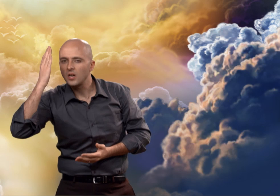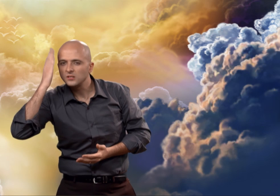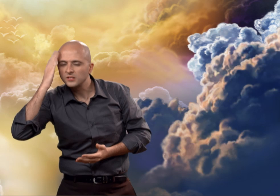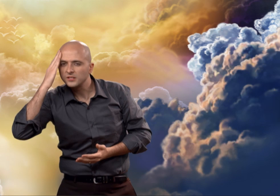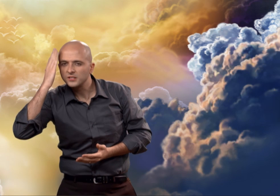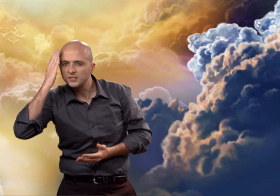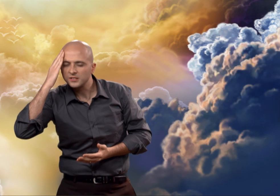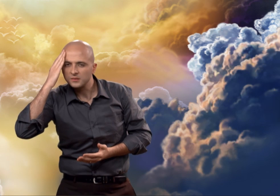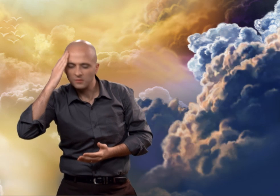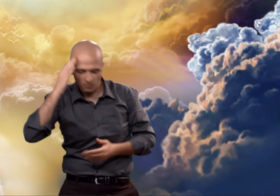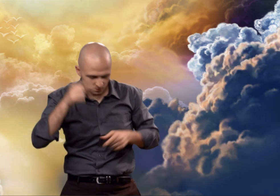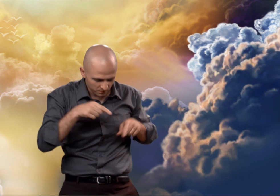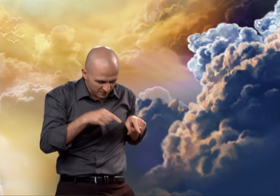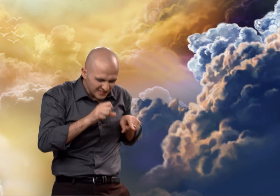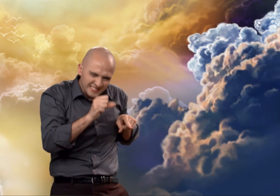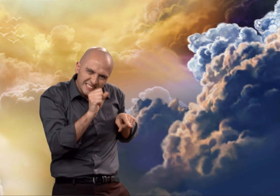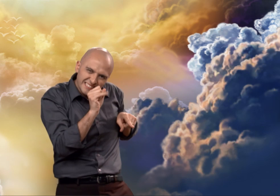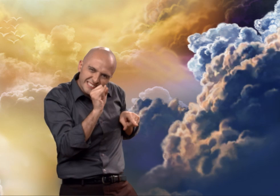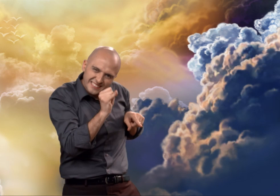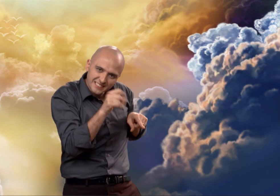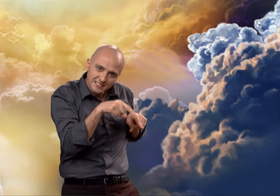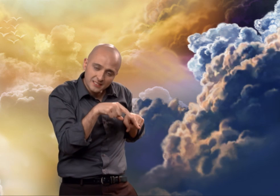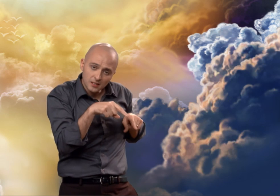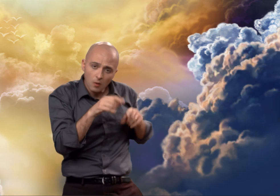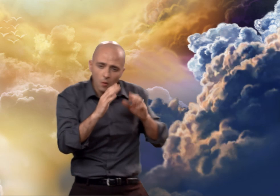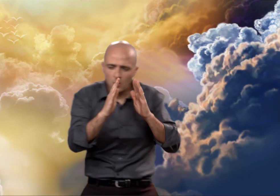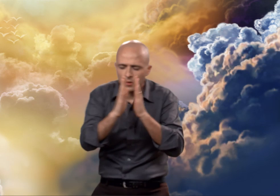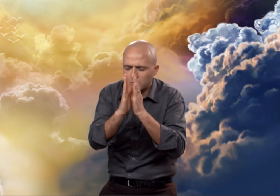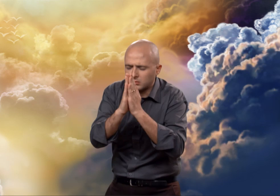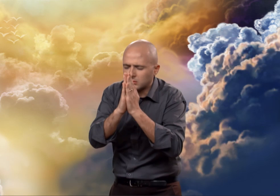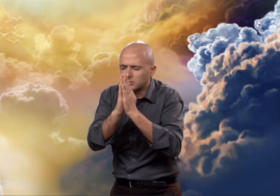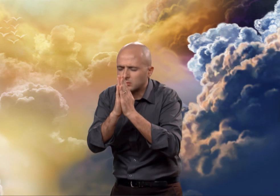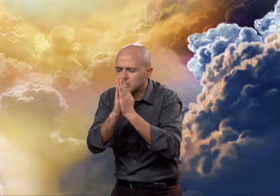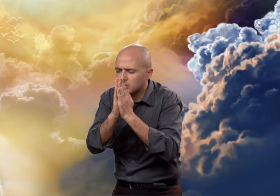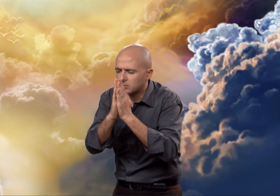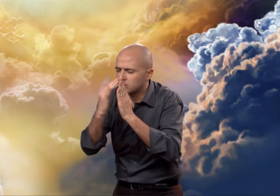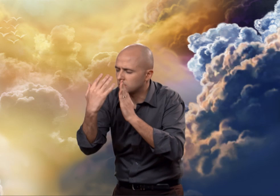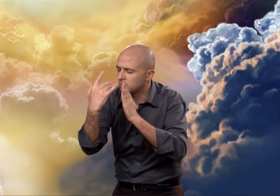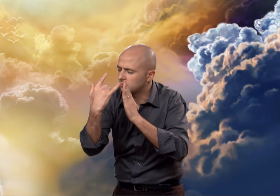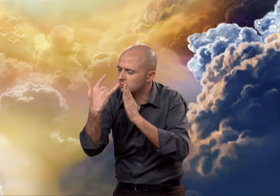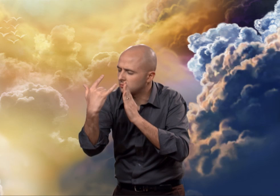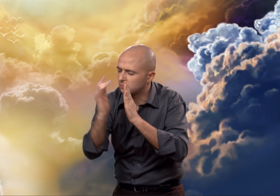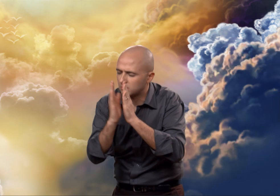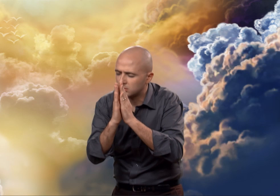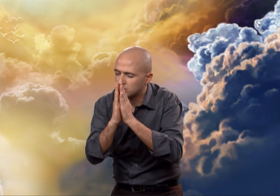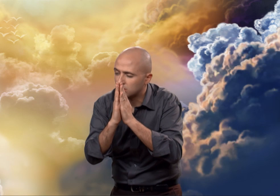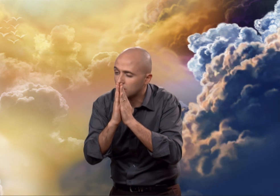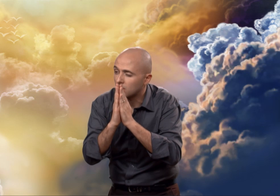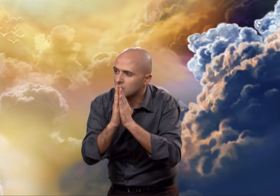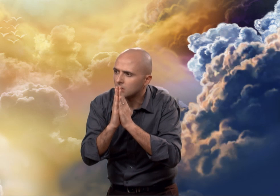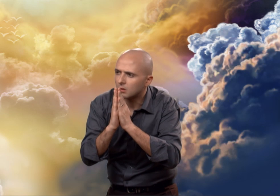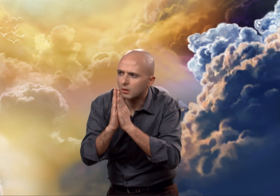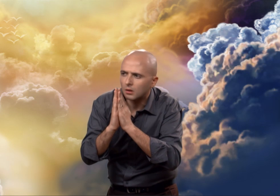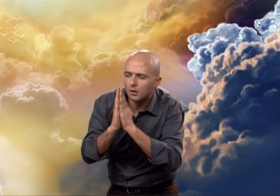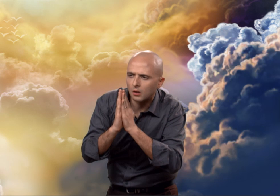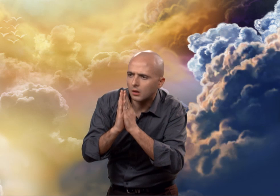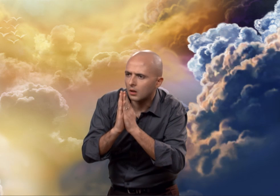O grande enganador tem muitos falsos ensinos preparados e adaptados ao gosto daqueles que ele deseja arruinar. É